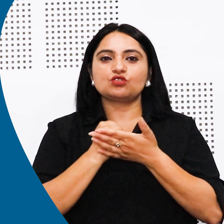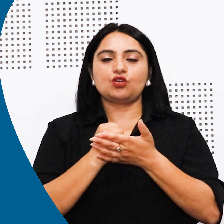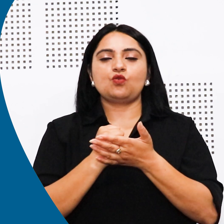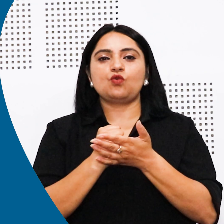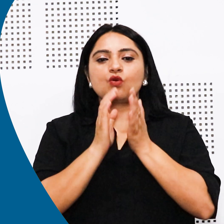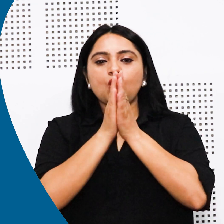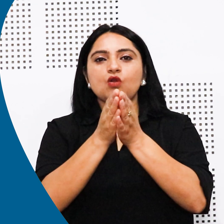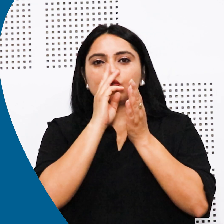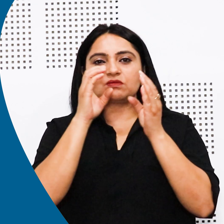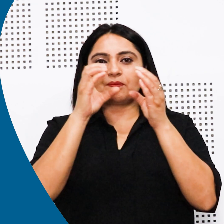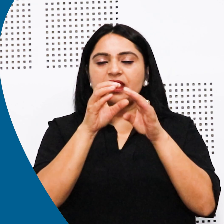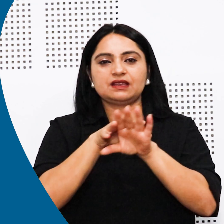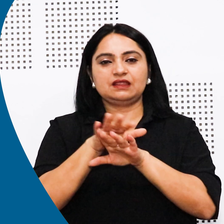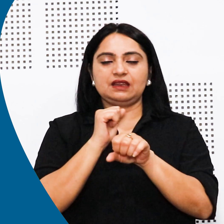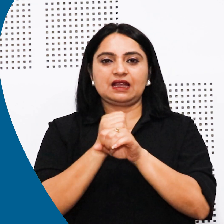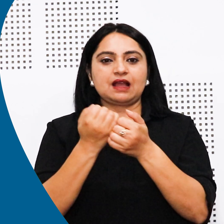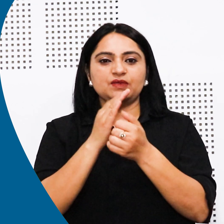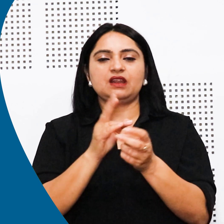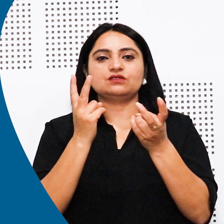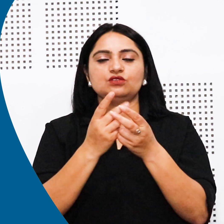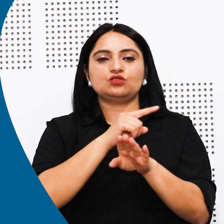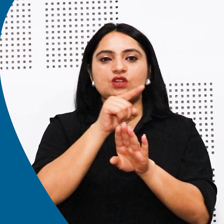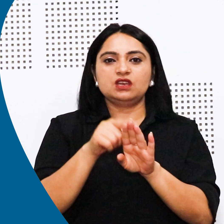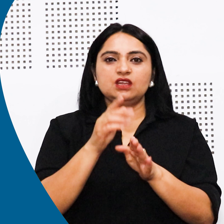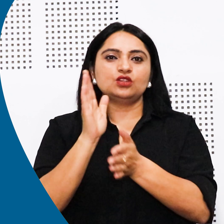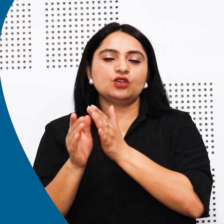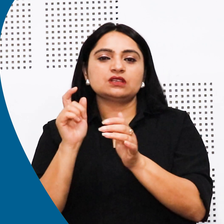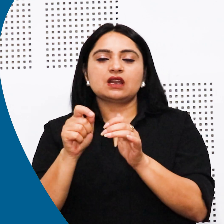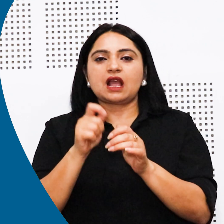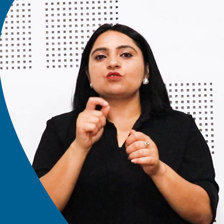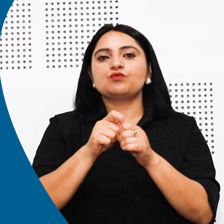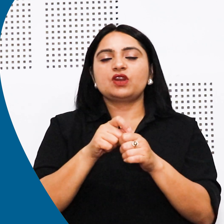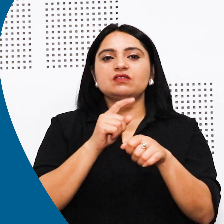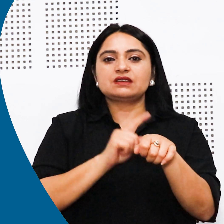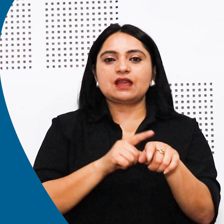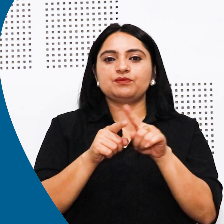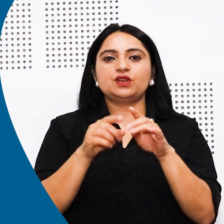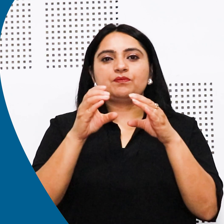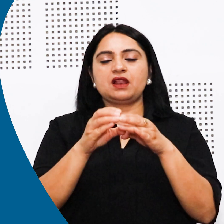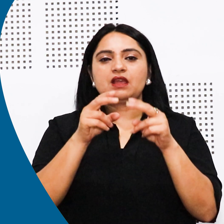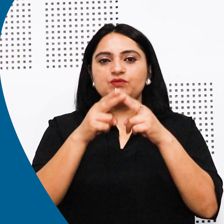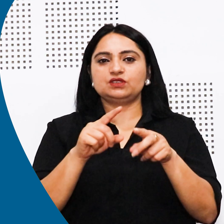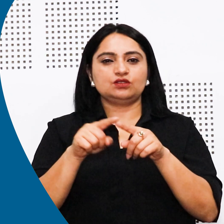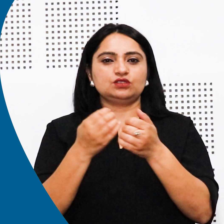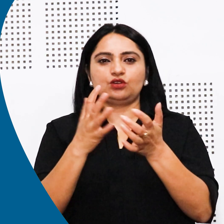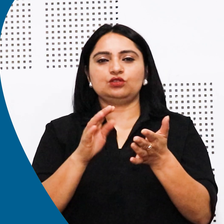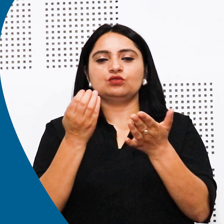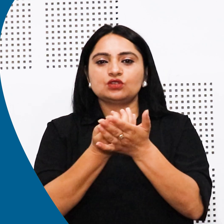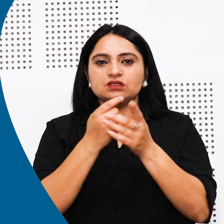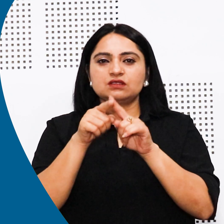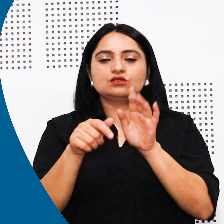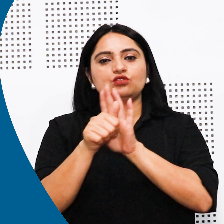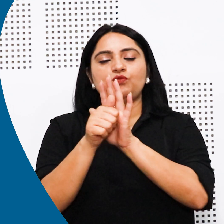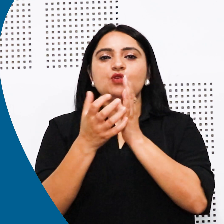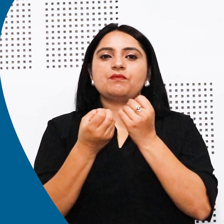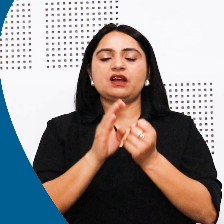हामीले पालिकाका धेरै कामहरू गरेका छौँ। जस्तै नीति योजना कानुन बनाउने बेला पनि पालिकाको बजेट हामीले खर्च गर्दैनौँ। सकेसम्म सङ्घ संस्थासँग सपोर्ट